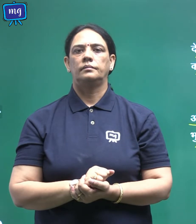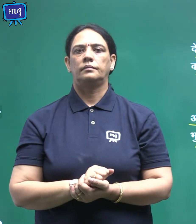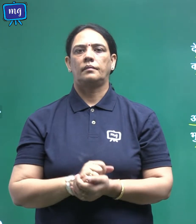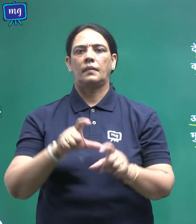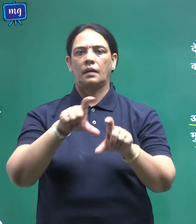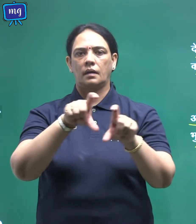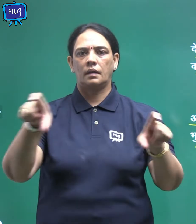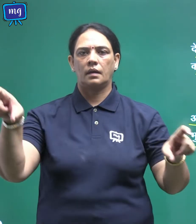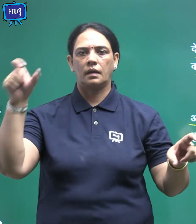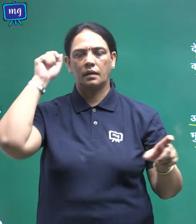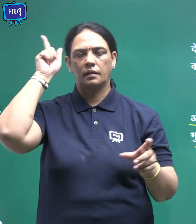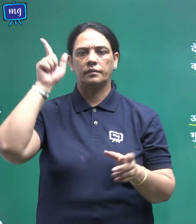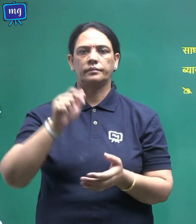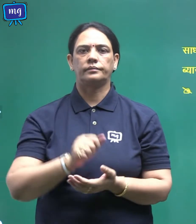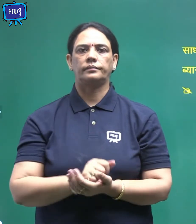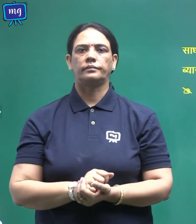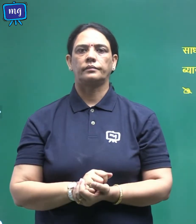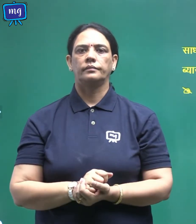समझ आ गया?